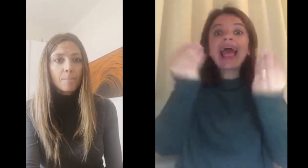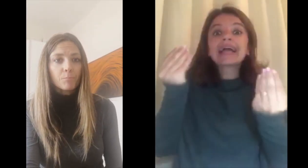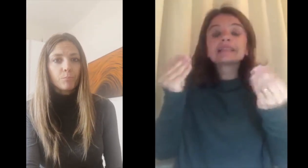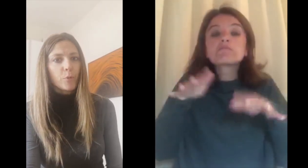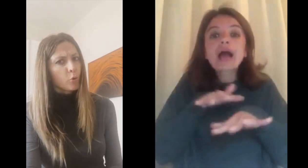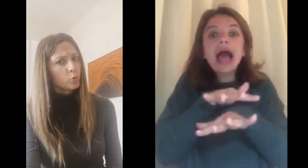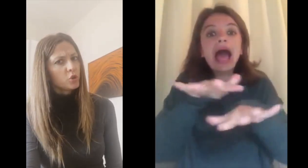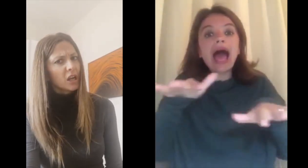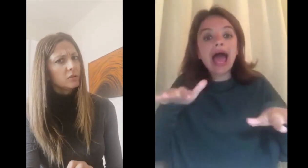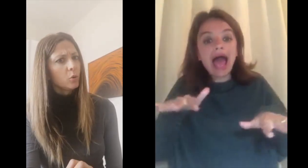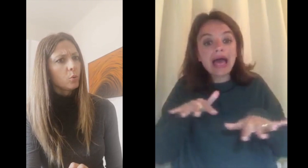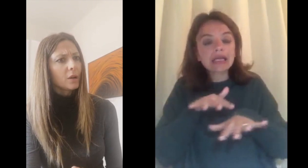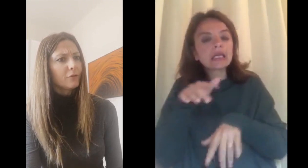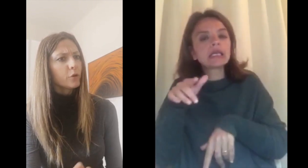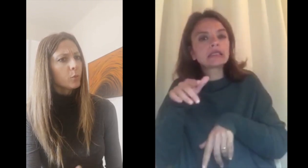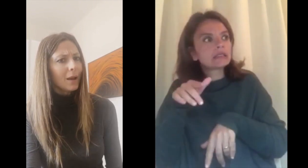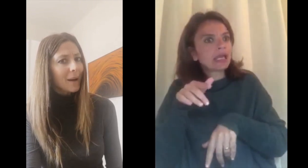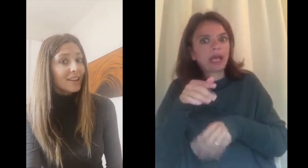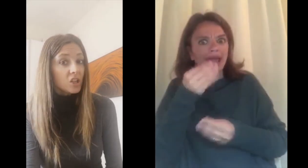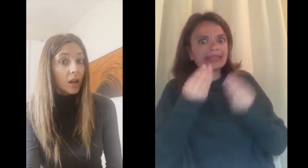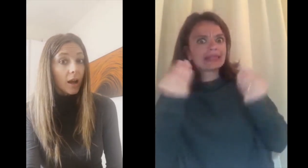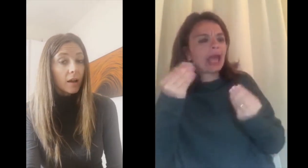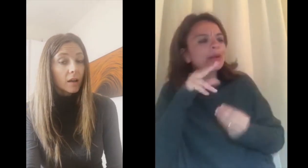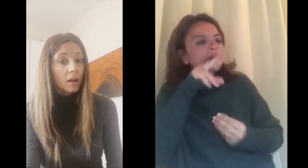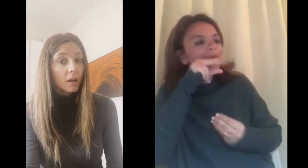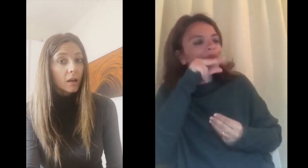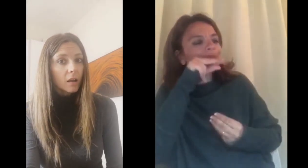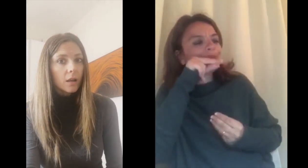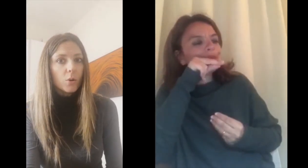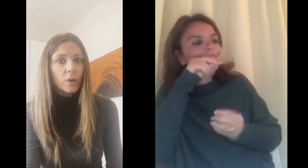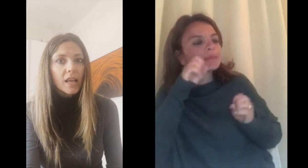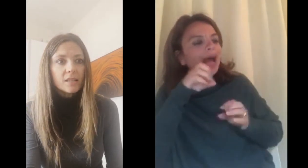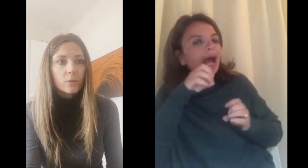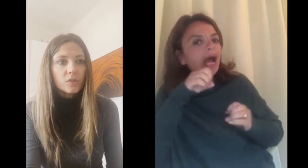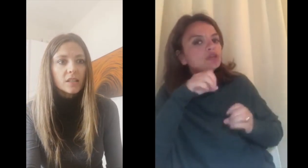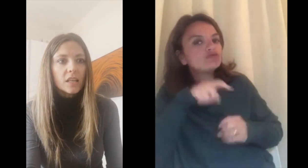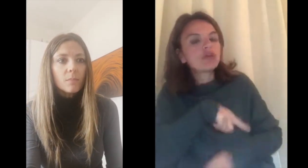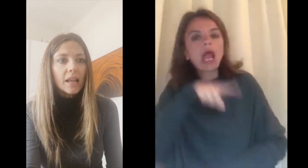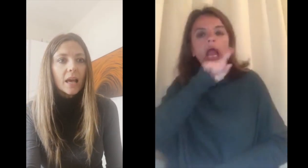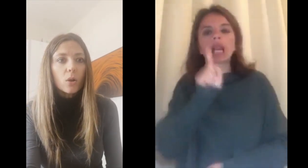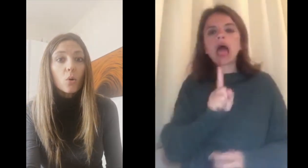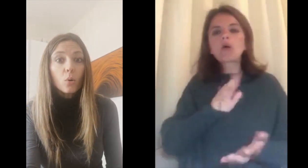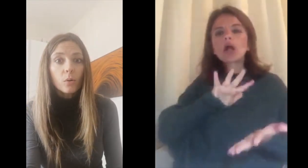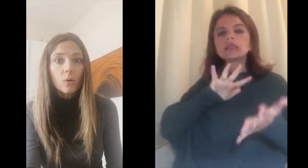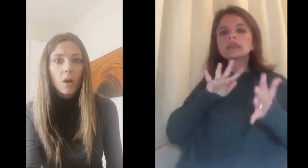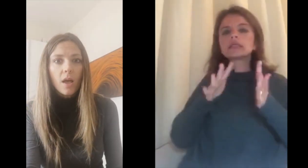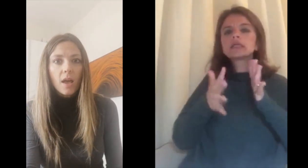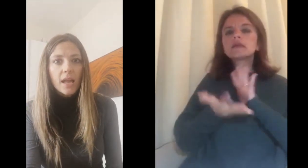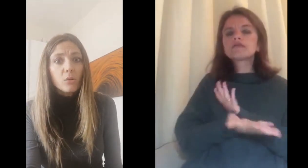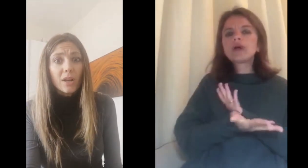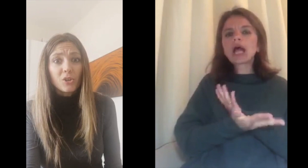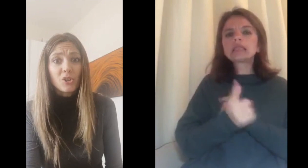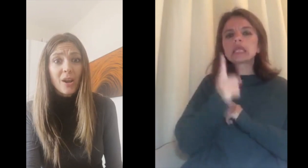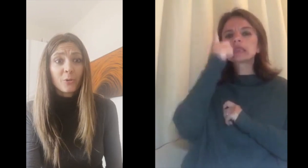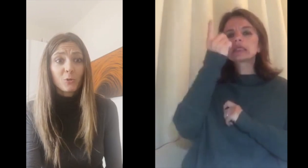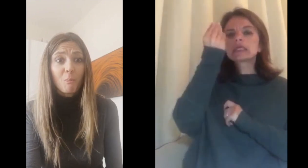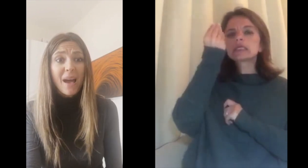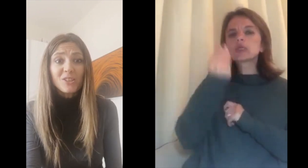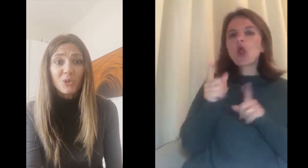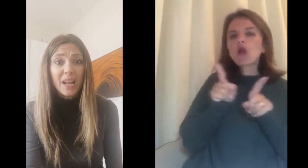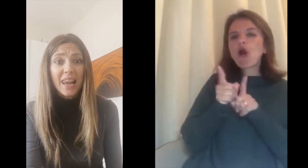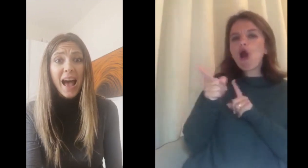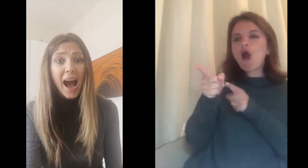che, pronunciando una formula magica, lo resero simile a loro e lo